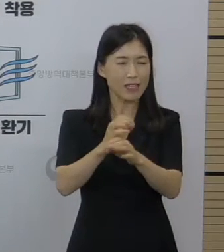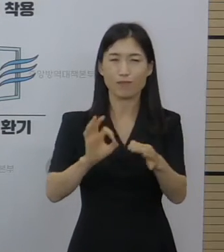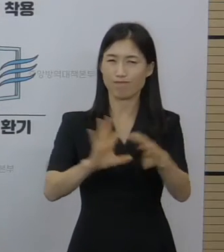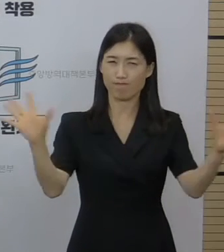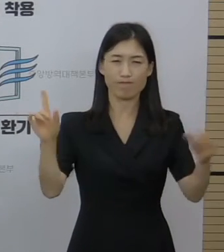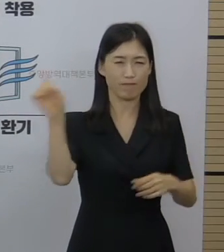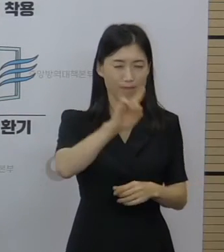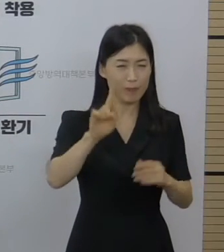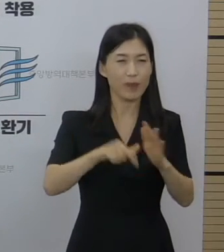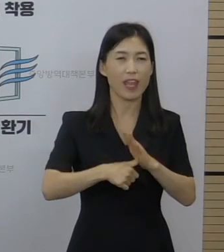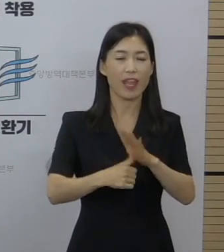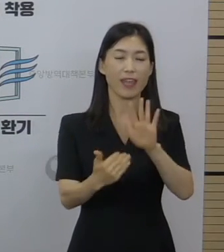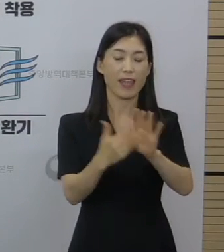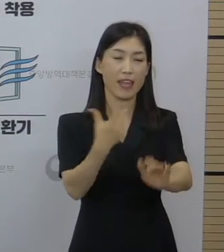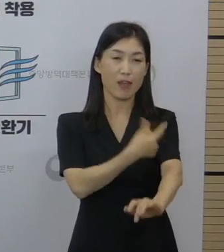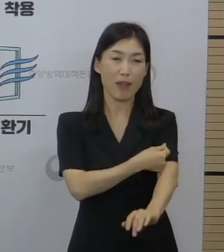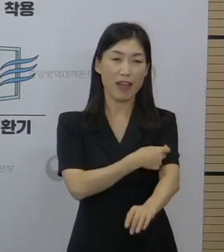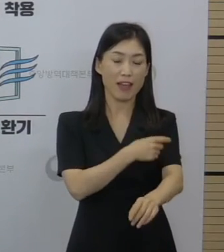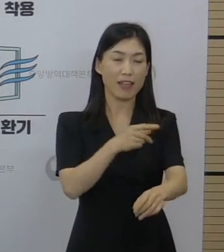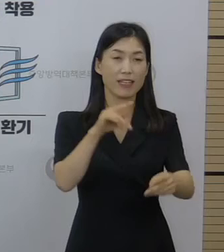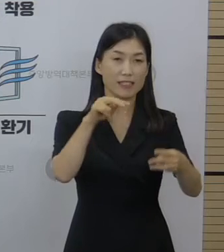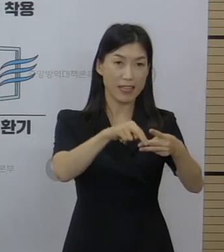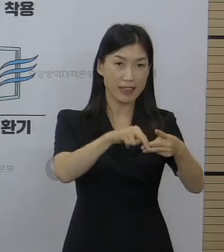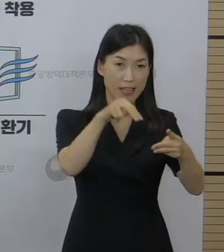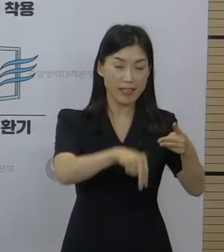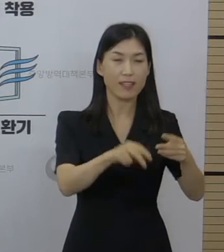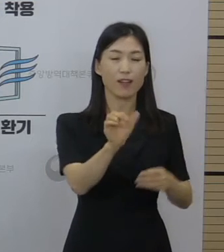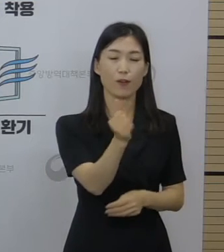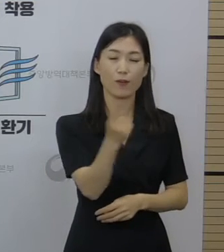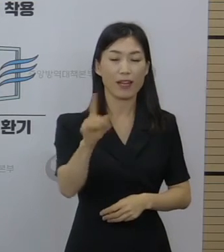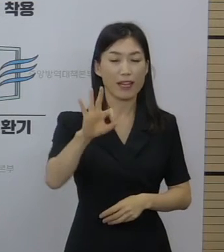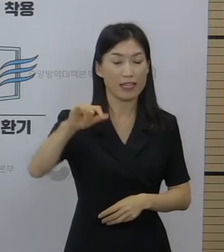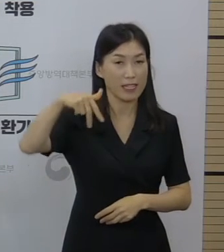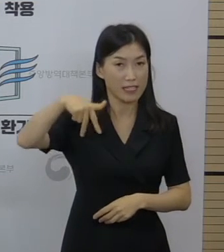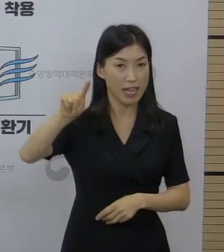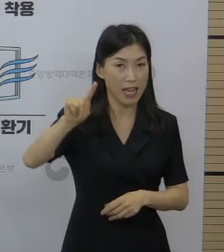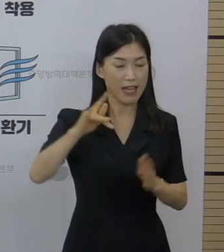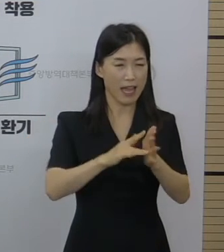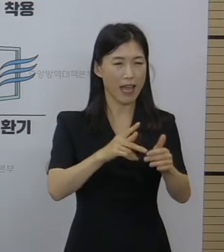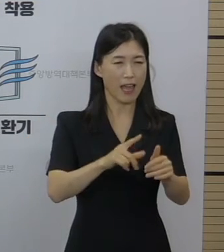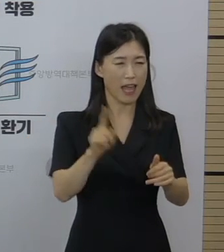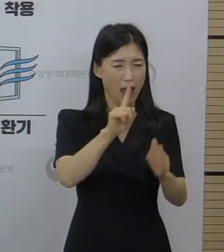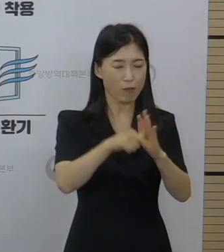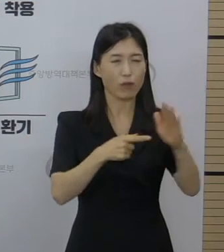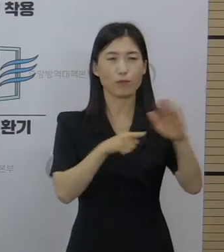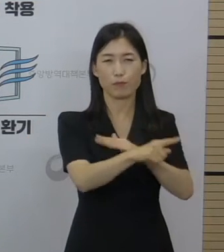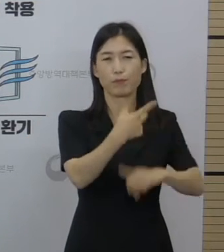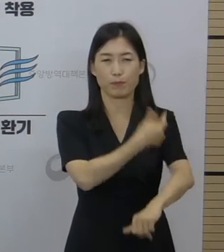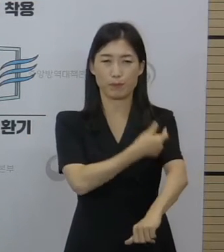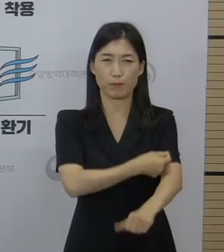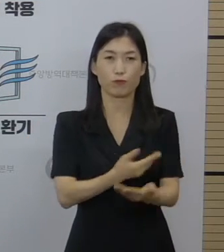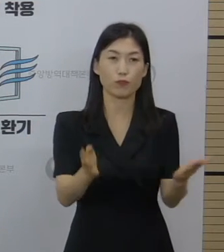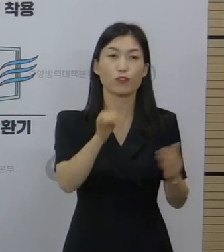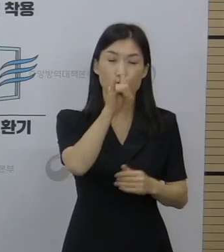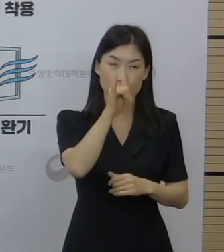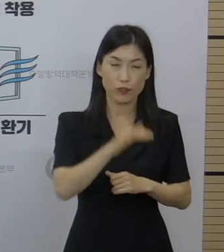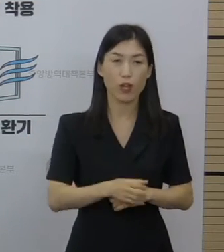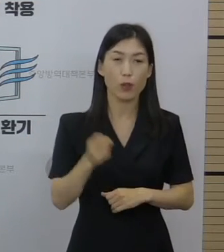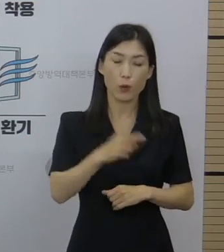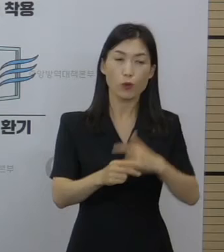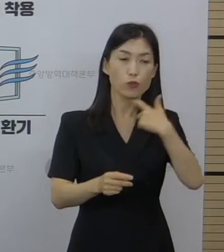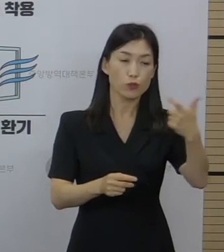예방접종 센터에서 개별 예약 후에 화이자 백신으로 접종을 지속하고 있습니다. 또한 60세